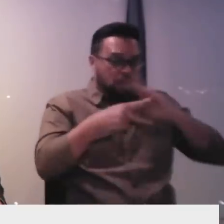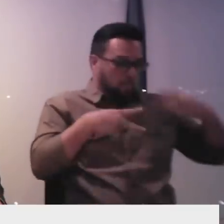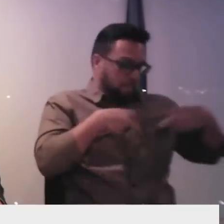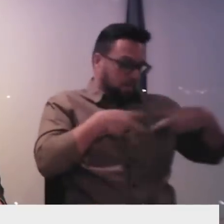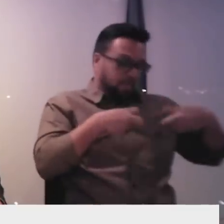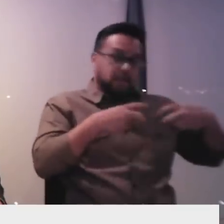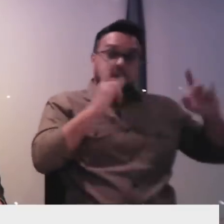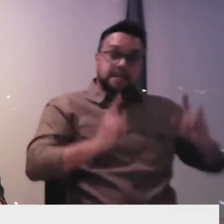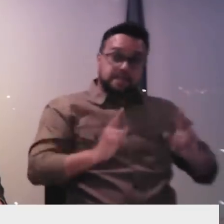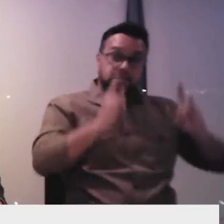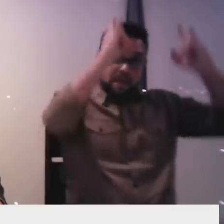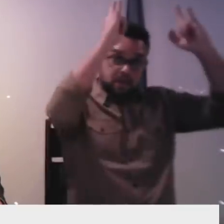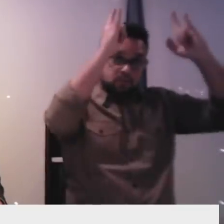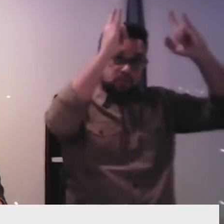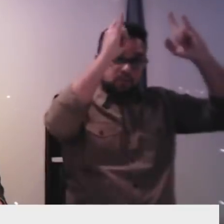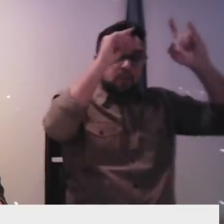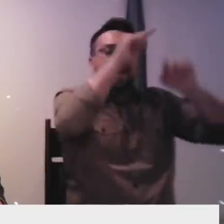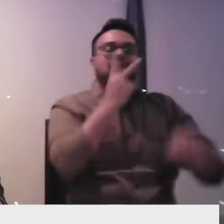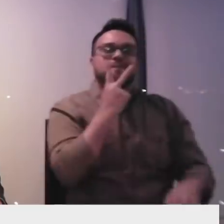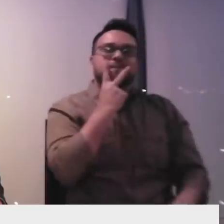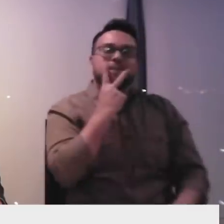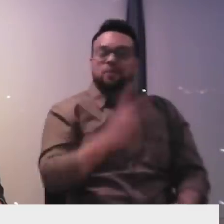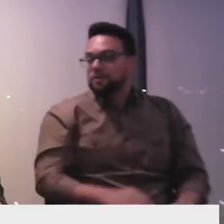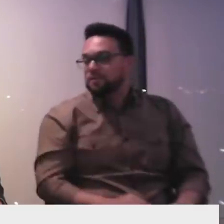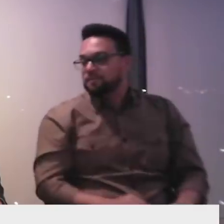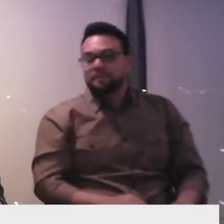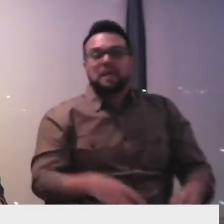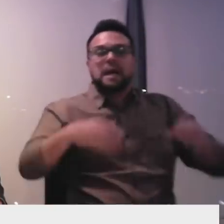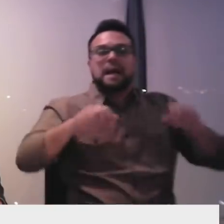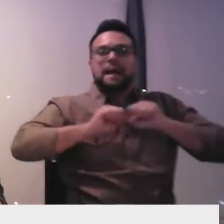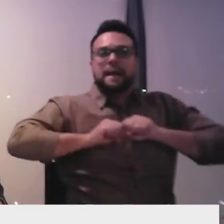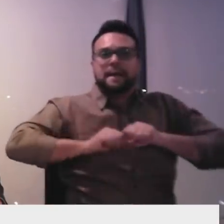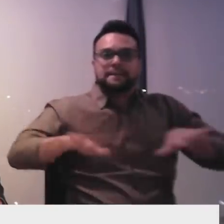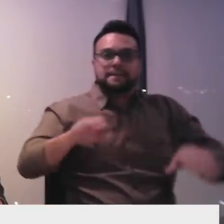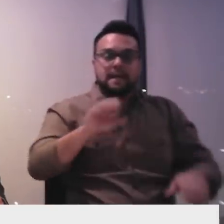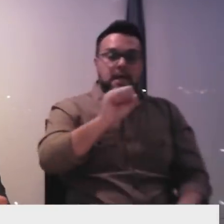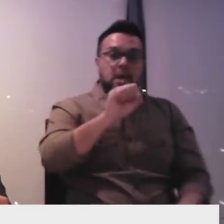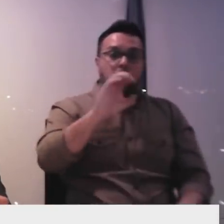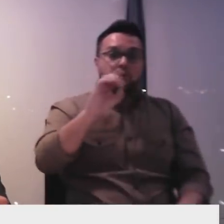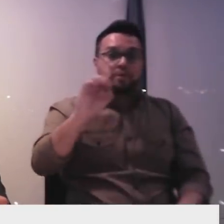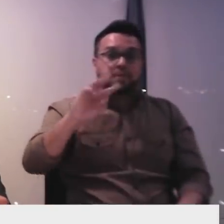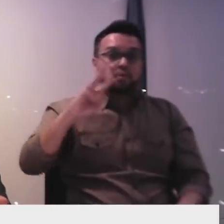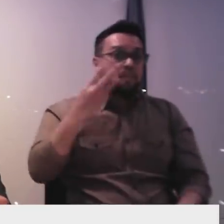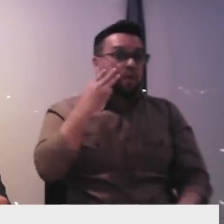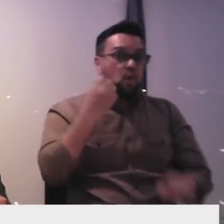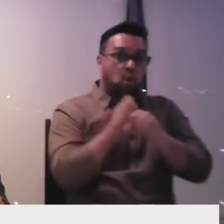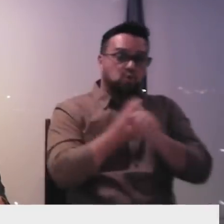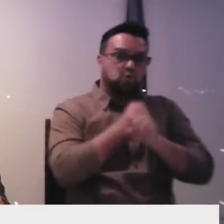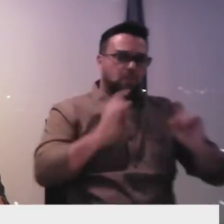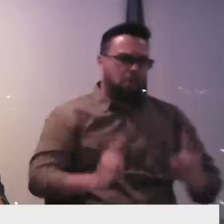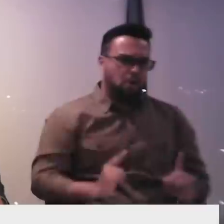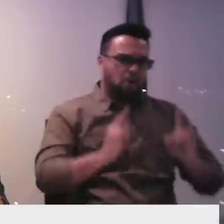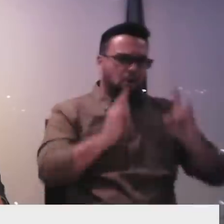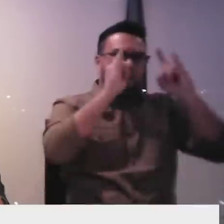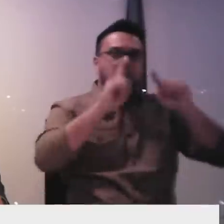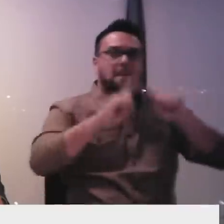Esse prédio aí realmente... Estava previsto aí gastar 800 milhões na sua construção, já está